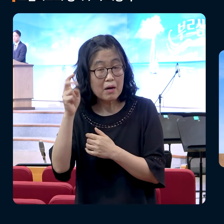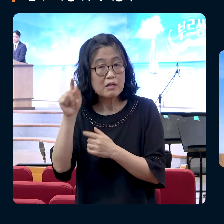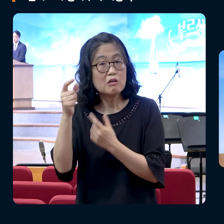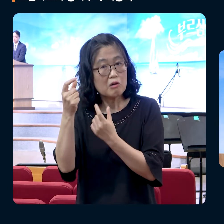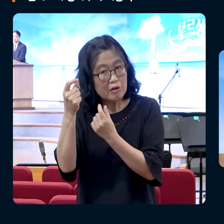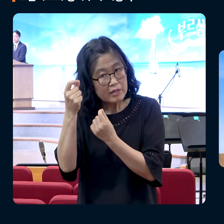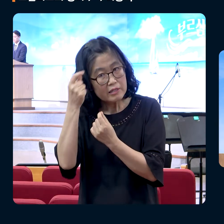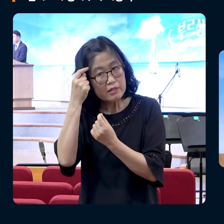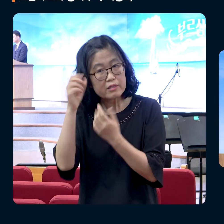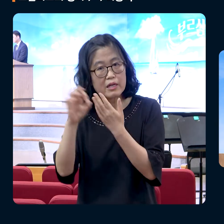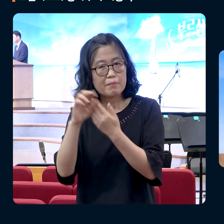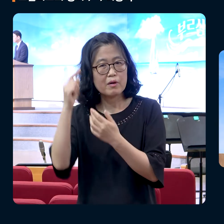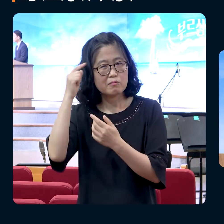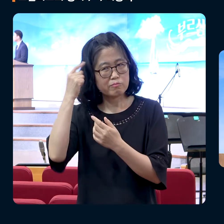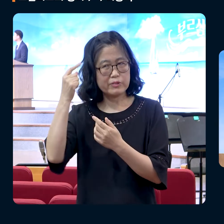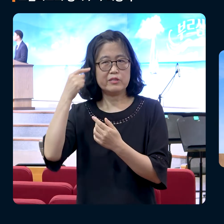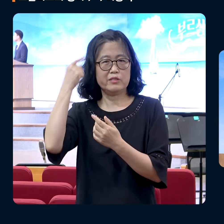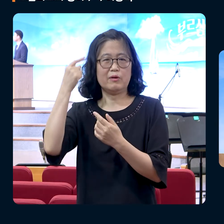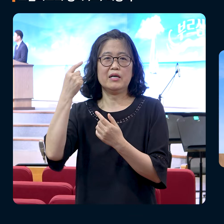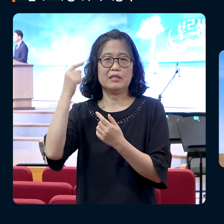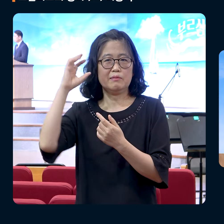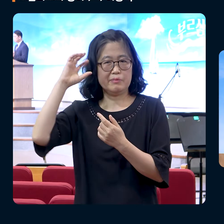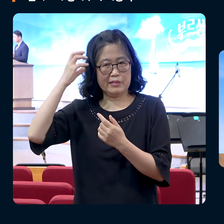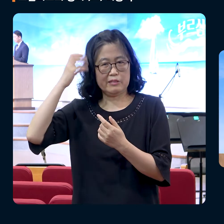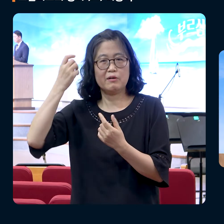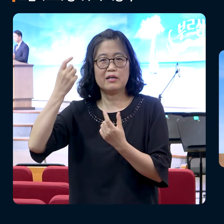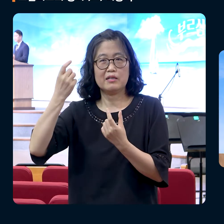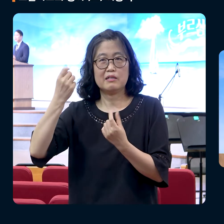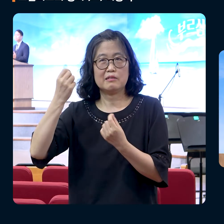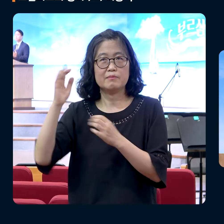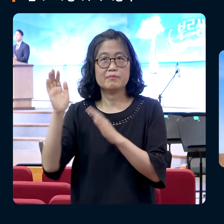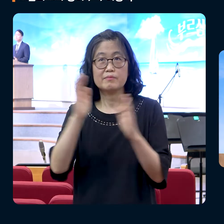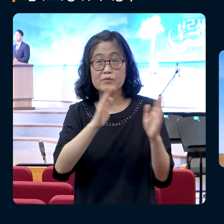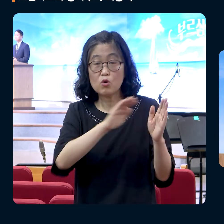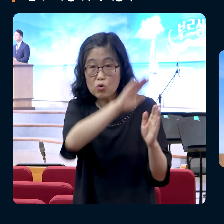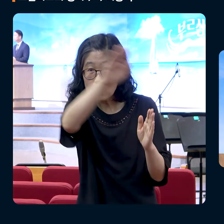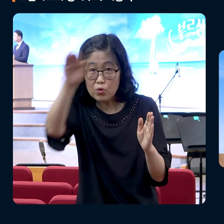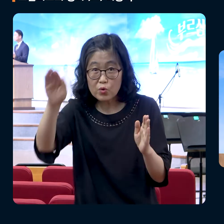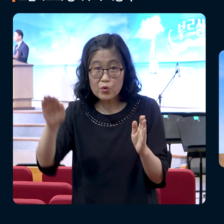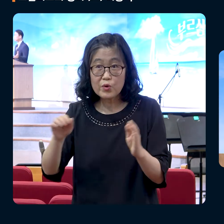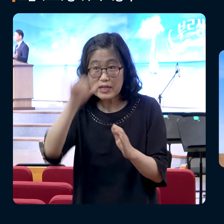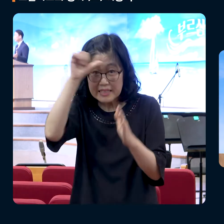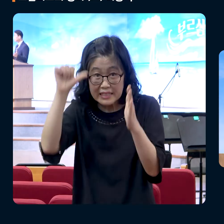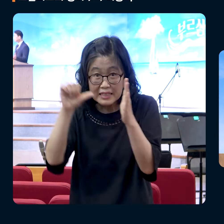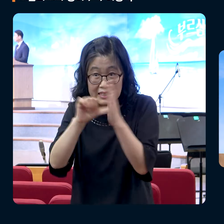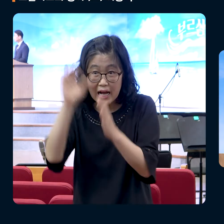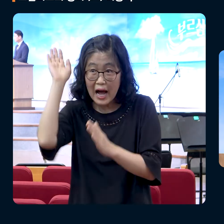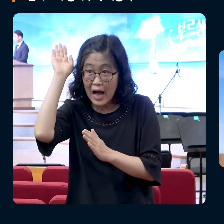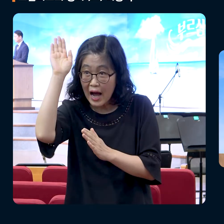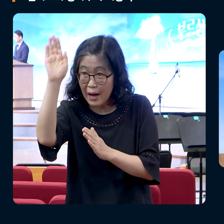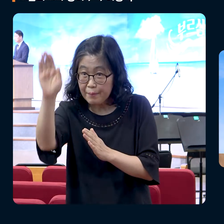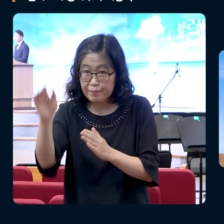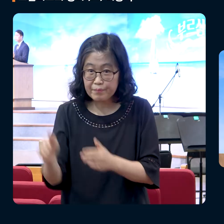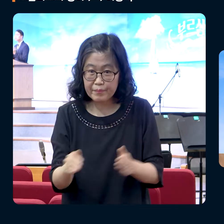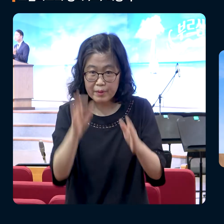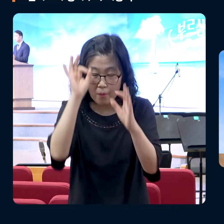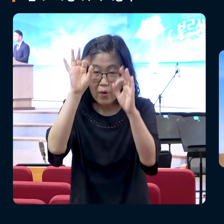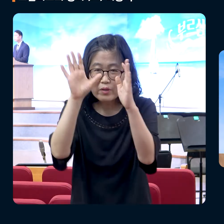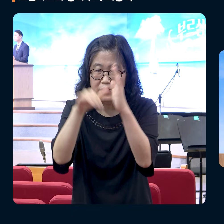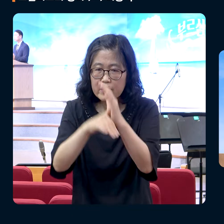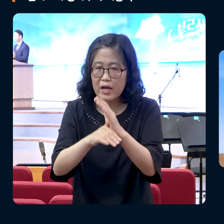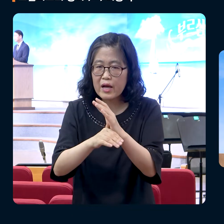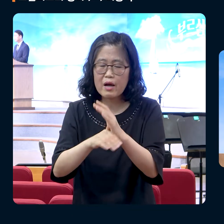이상한 사람이었을 거다라는 생각이 듭니다. 여러분, 우리의 인생의 앞길은 누구도 알 수 없습니다.